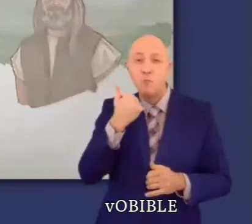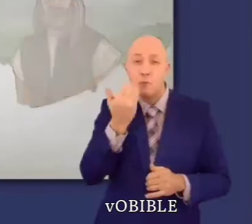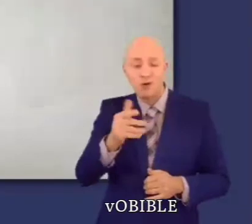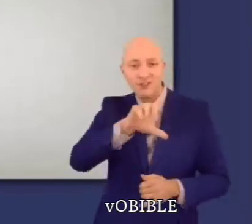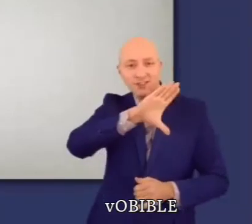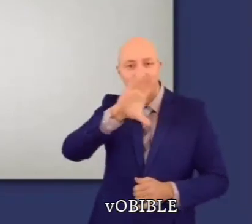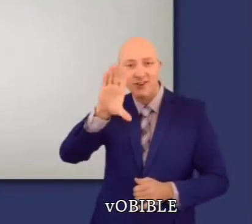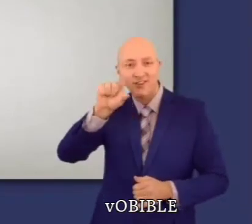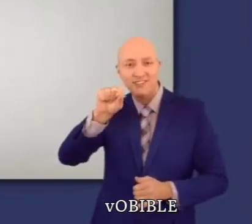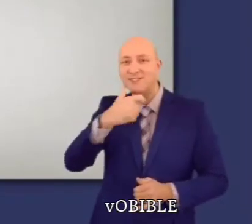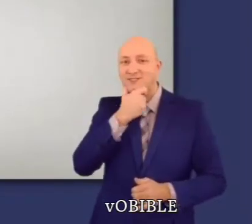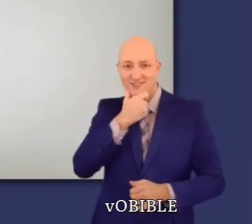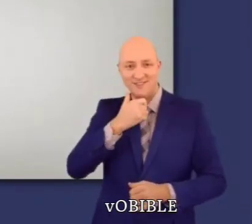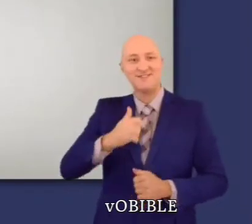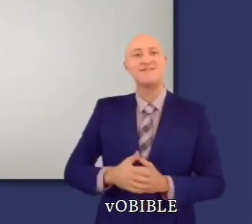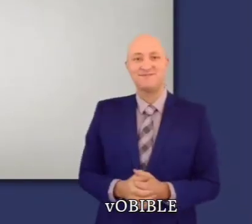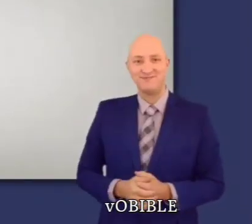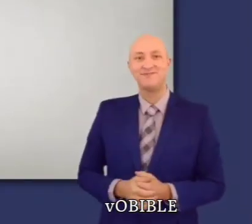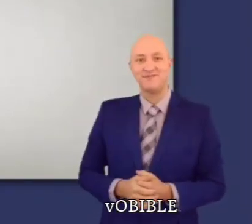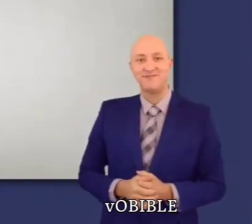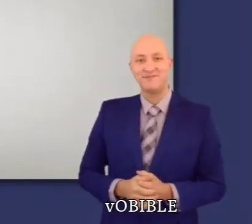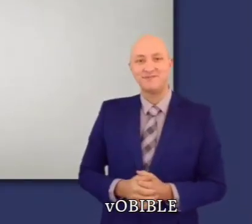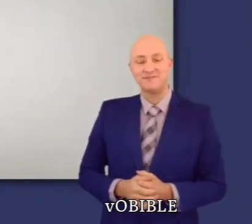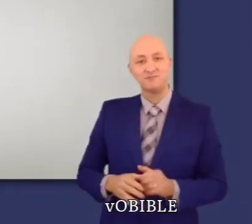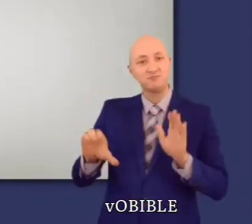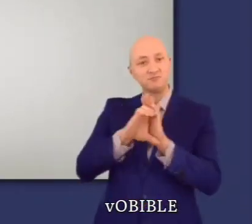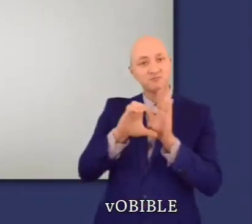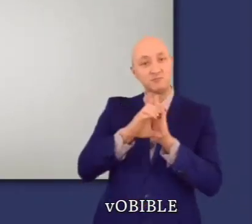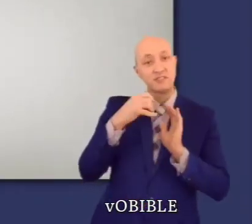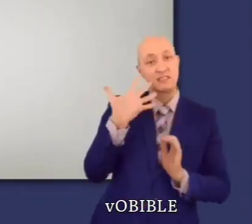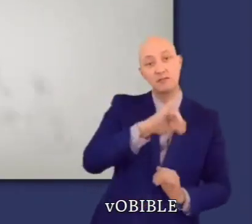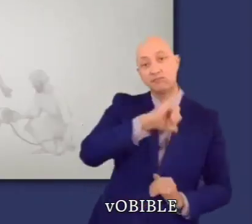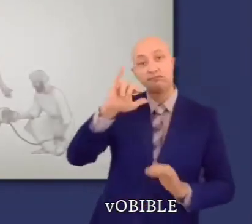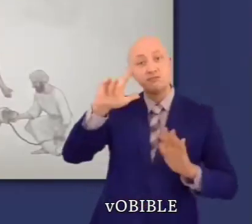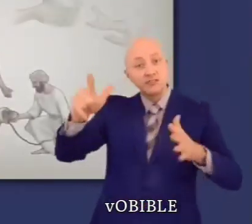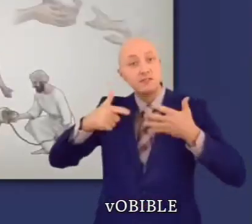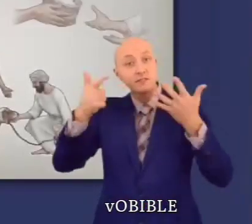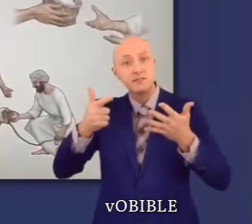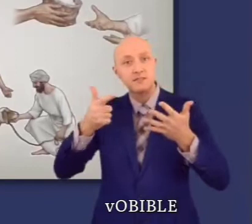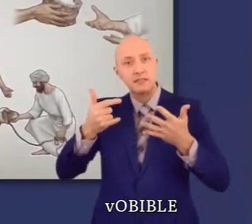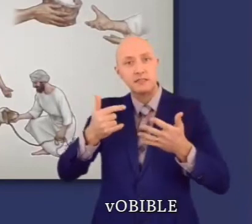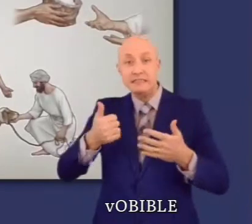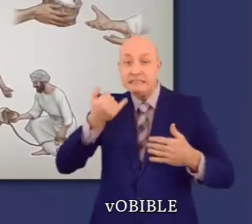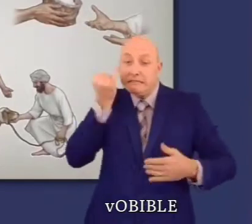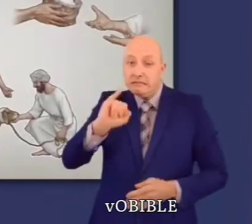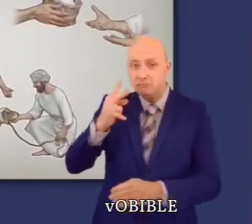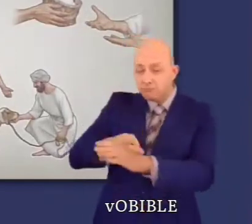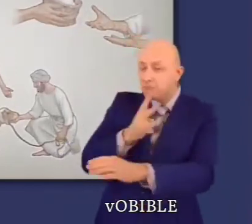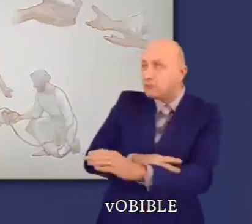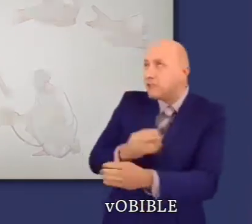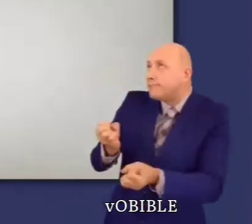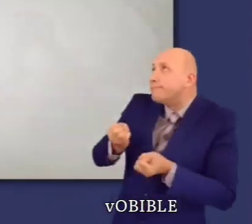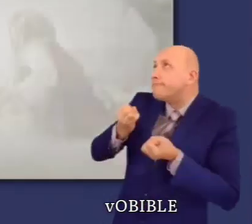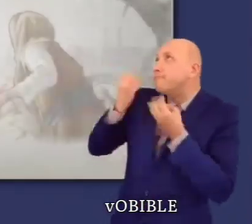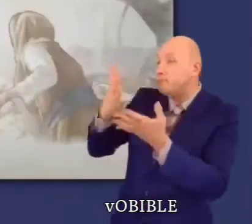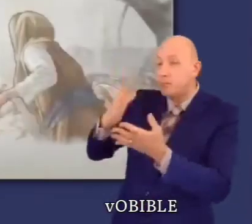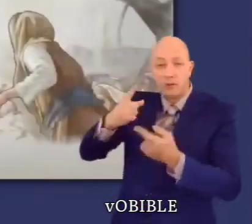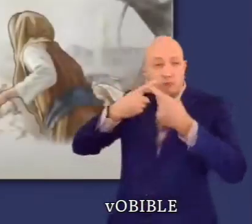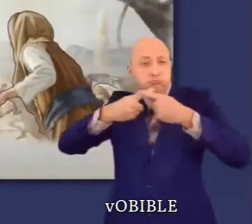Caleb a hérité de la campagne et des villages à proximité d'Hébron. Quant à l'héritage de Josué, il se trouvait dans la région